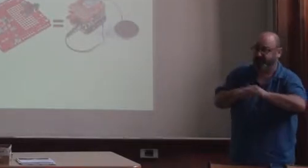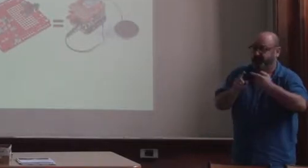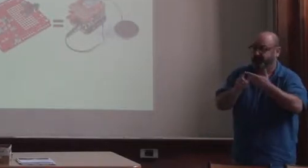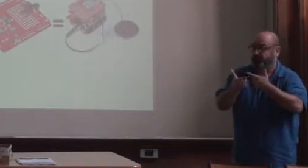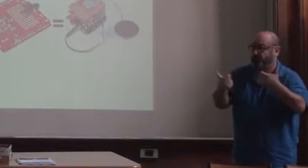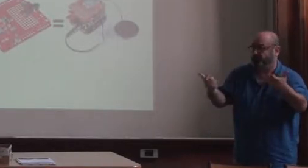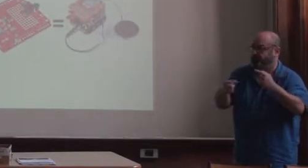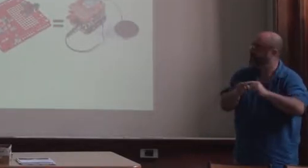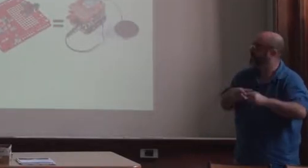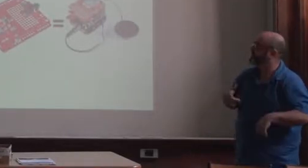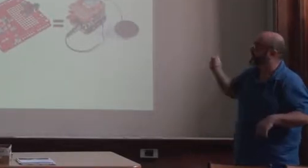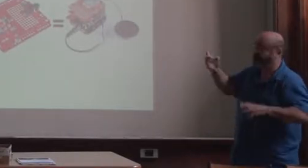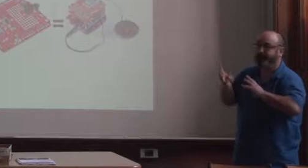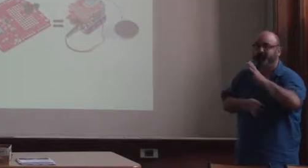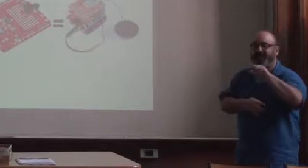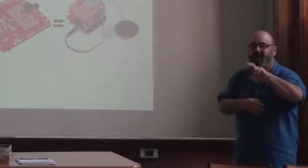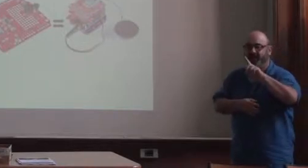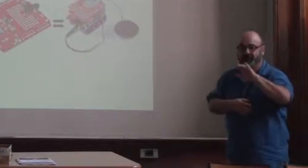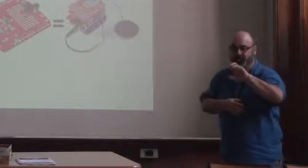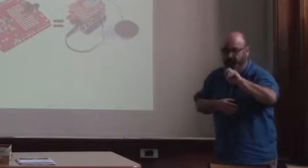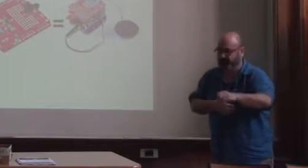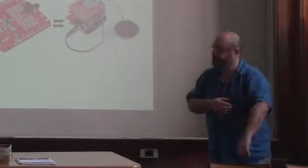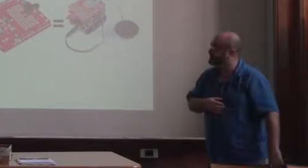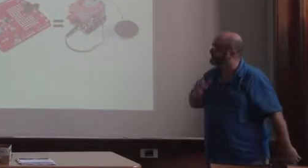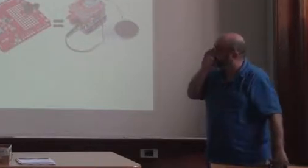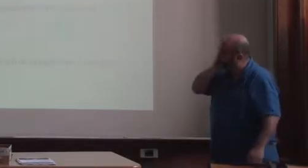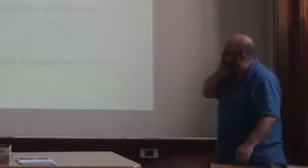Donc ça, c'est le projet Arduino.